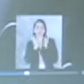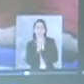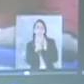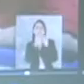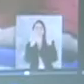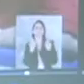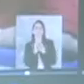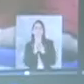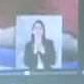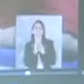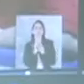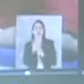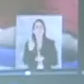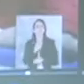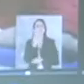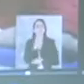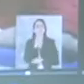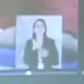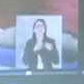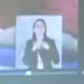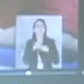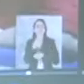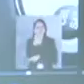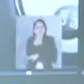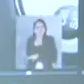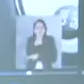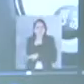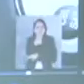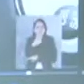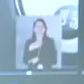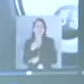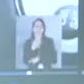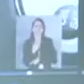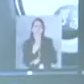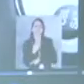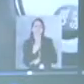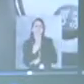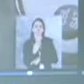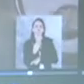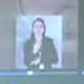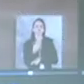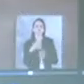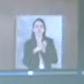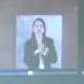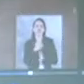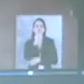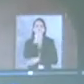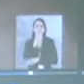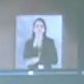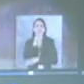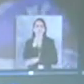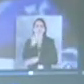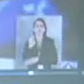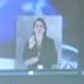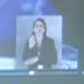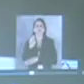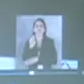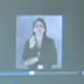cambiar su televisor de canal utilizando un control remoto que controla por medio de su voz.